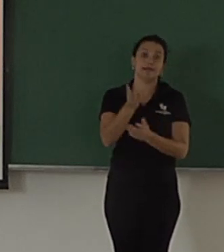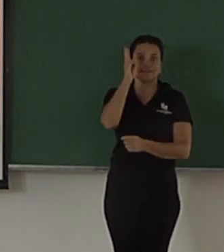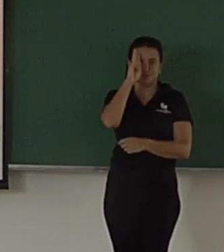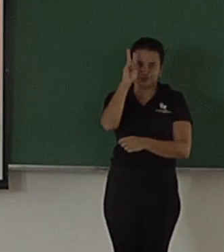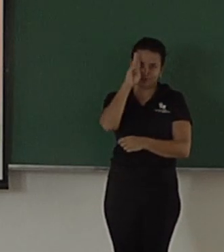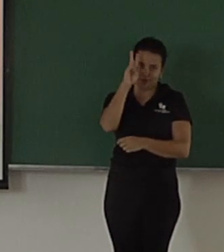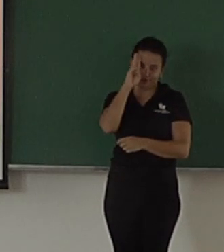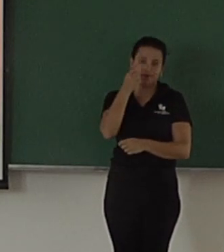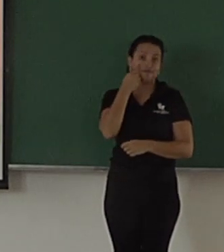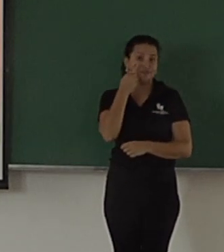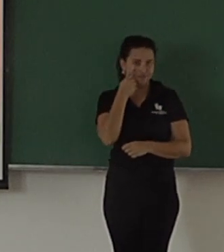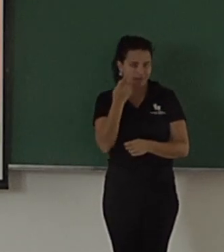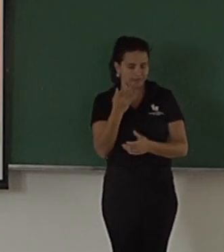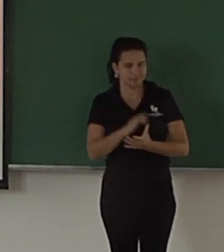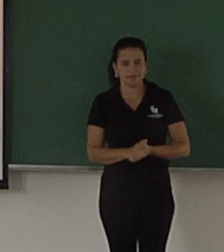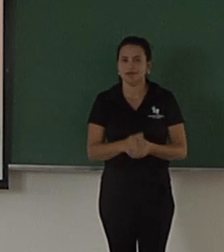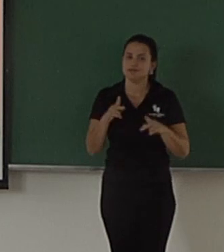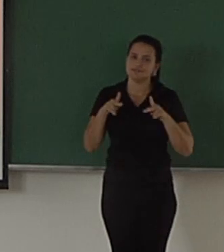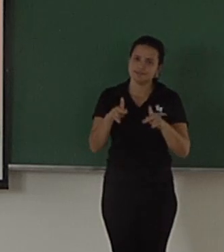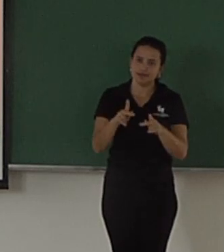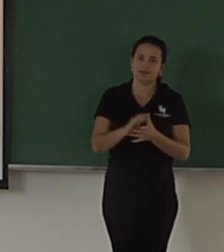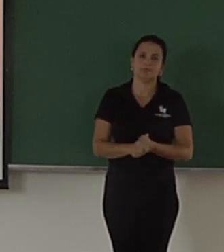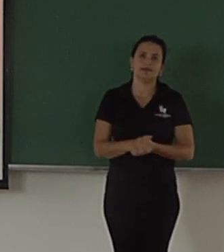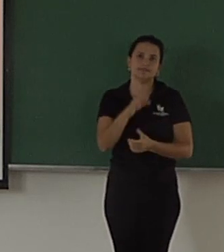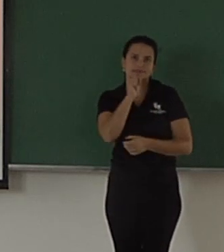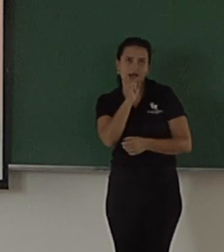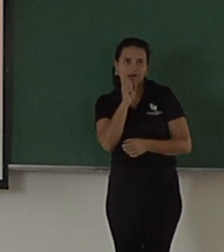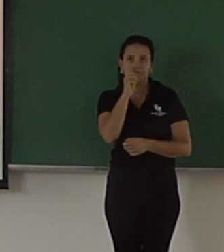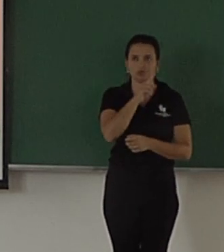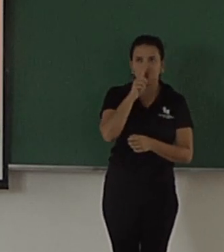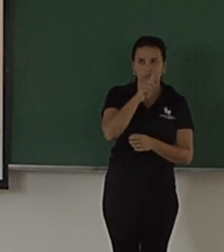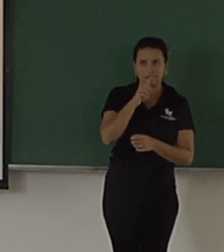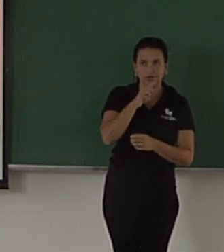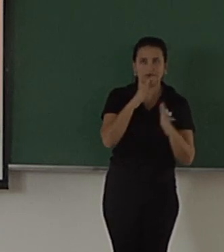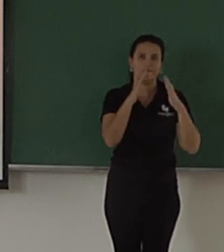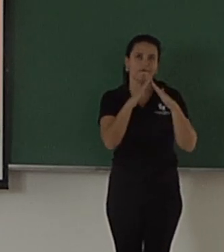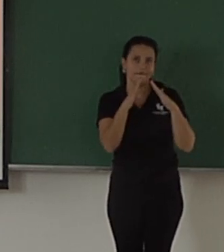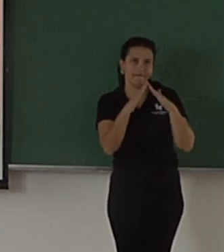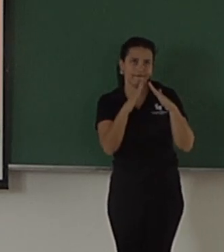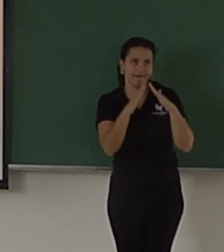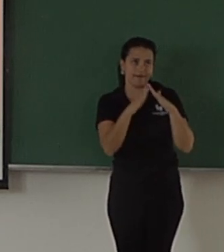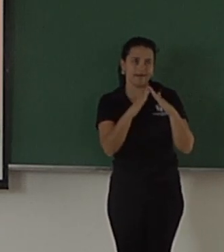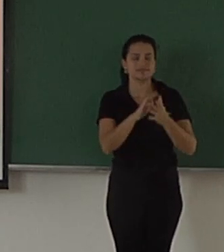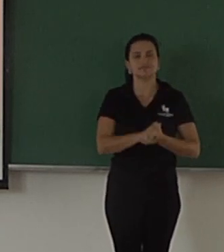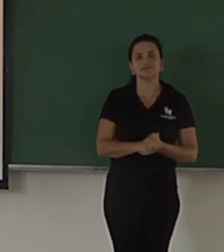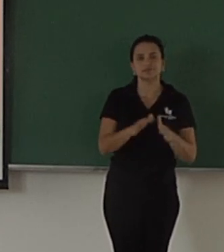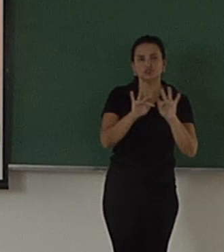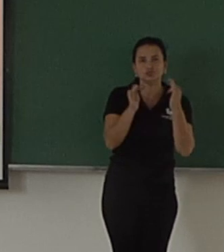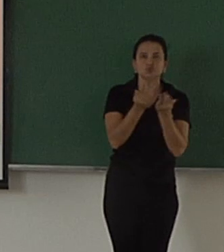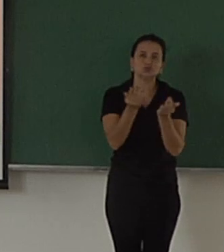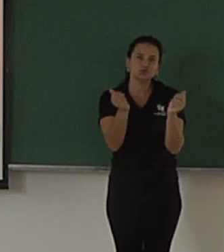lida diuturnamente com isso, é sempre assim: o indivíduo, final de semana, está na casa dele, está no ambiente familiar,